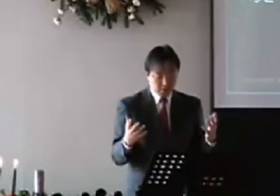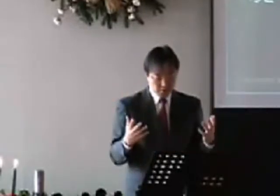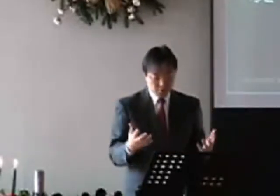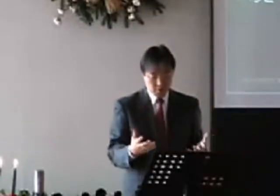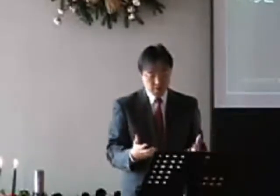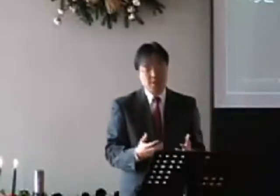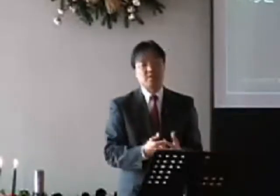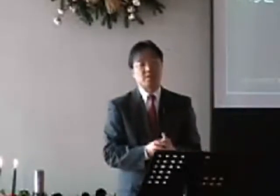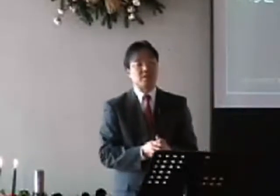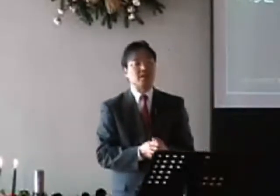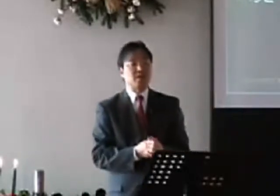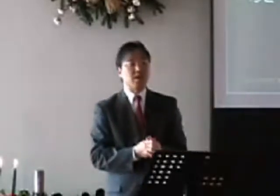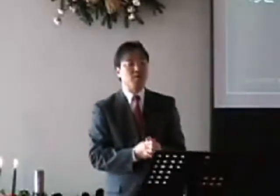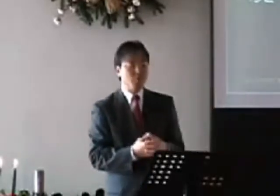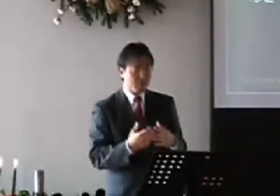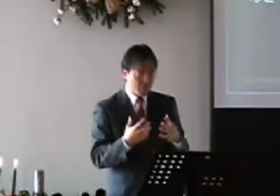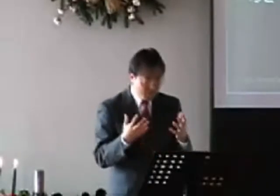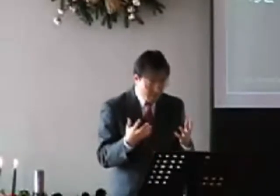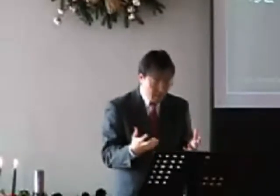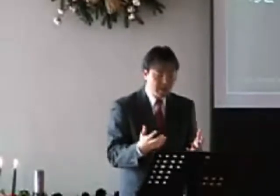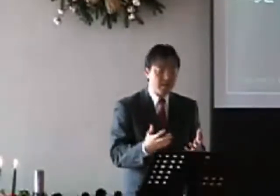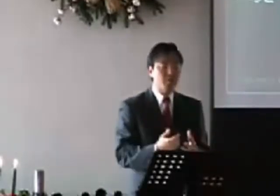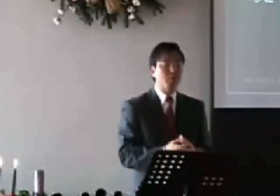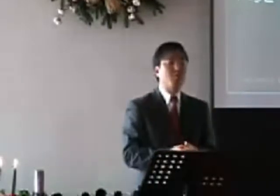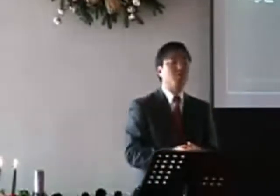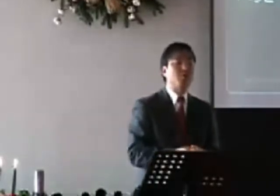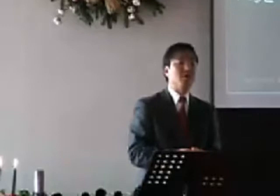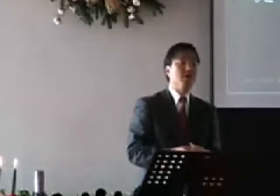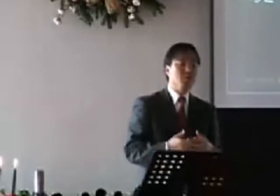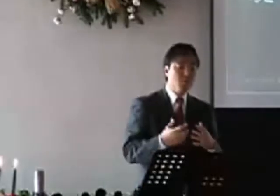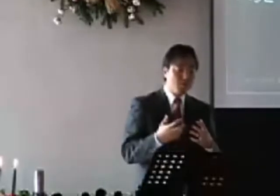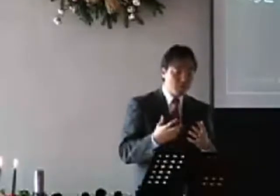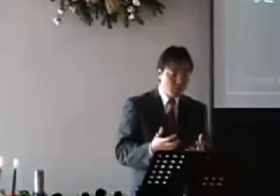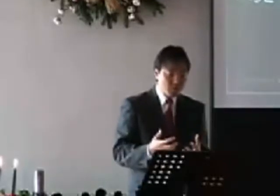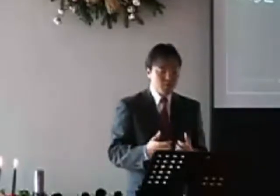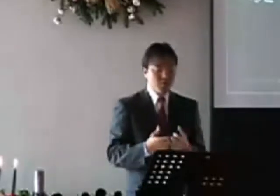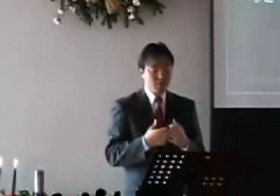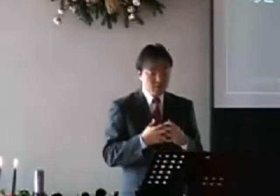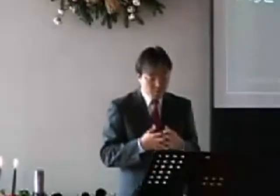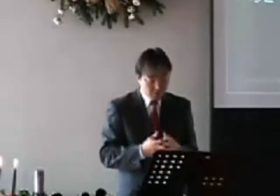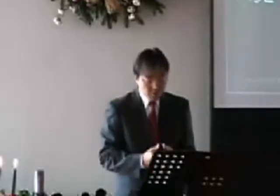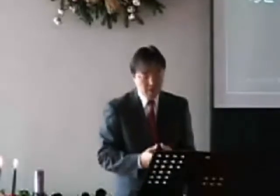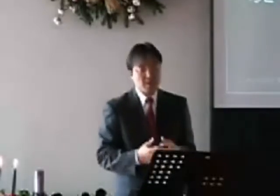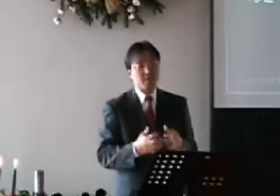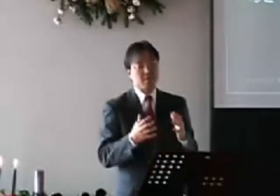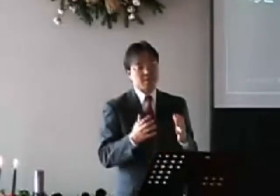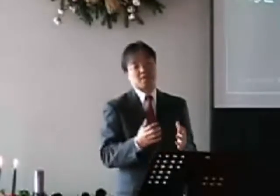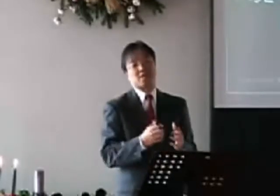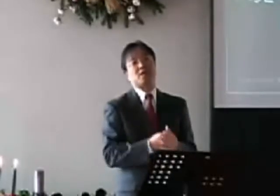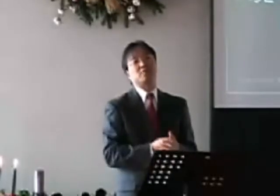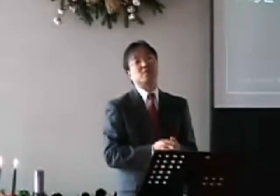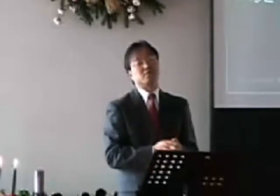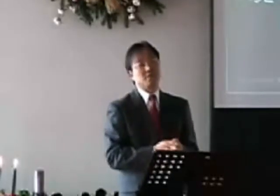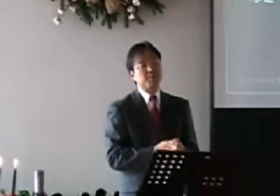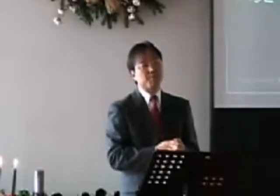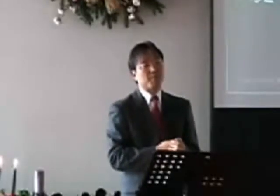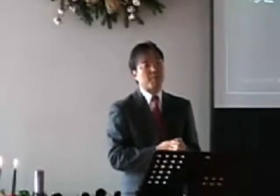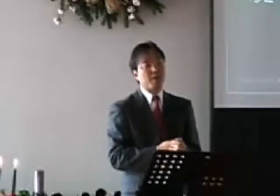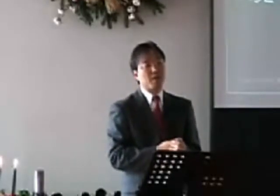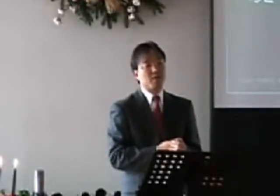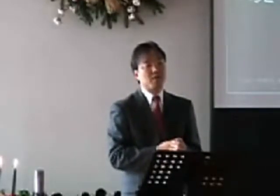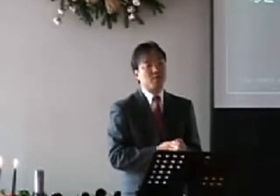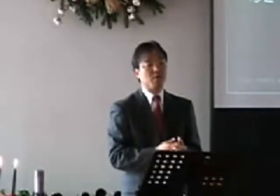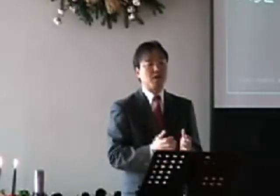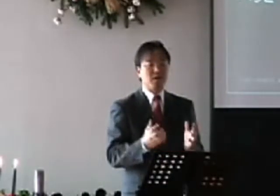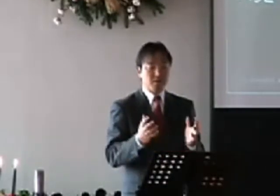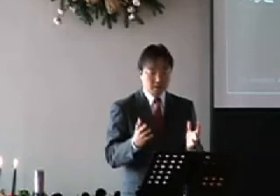実はこの私たちを救うためにもっともっと遠くから私たちのところに来てくださった方が、